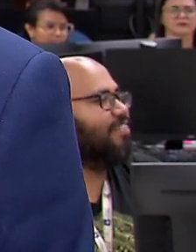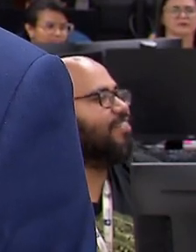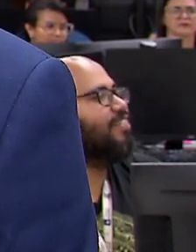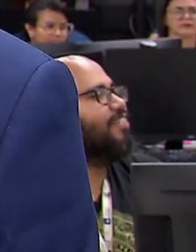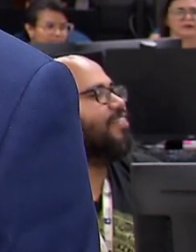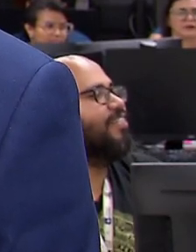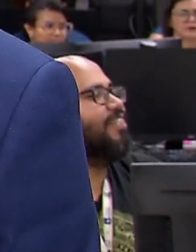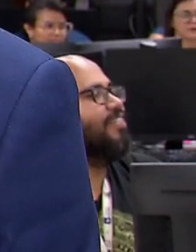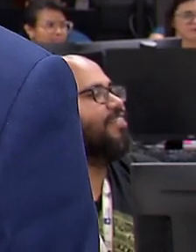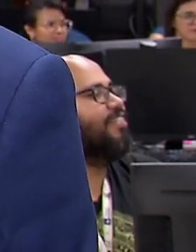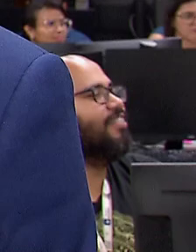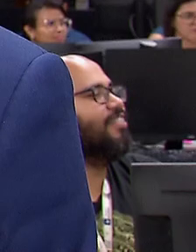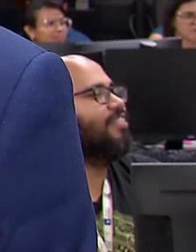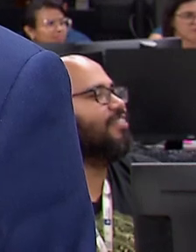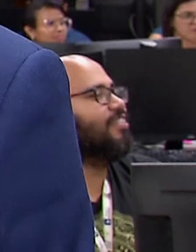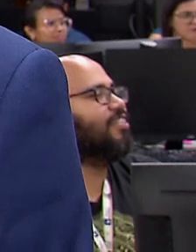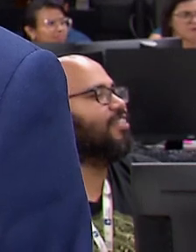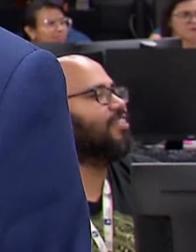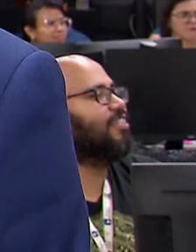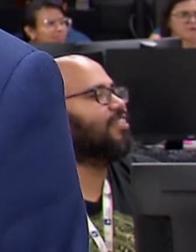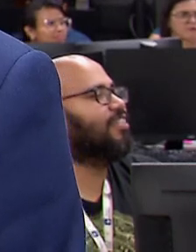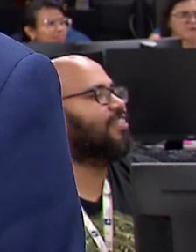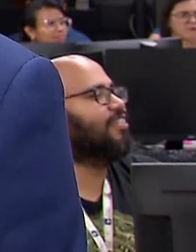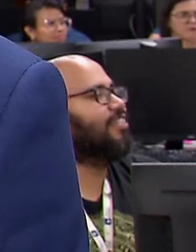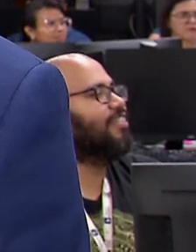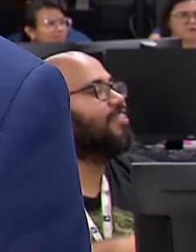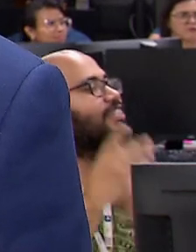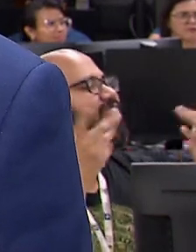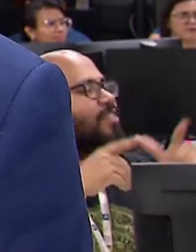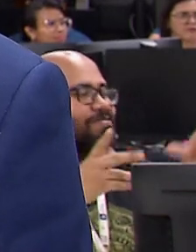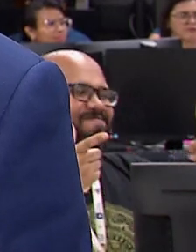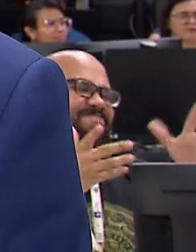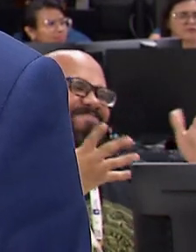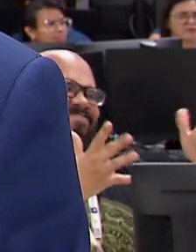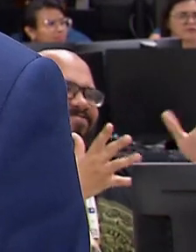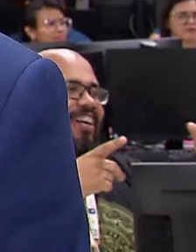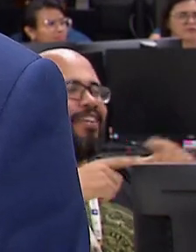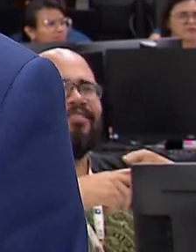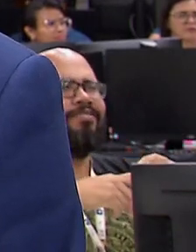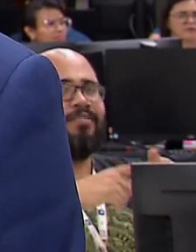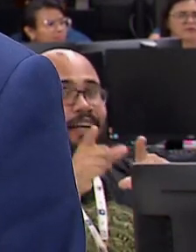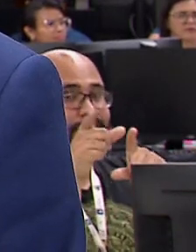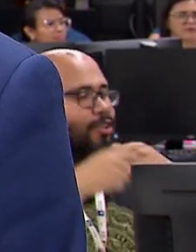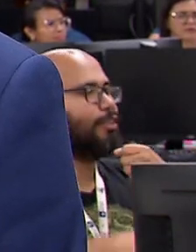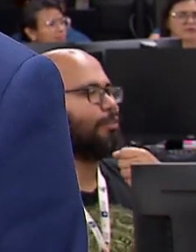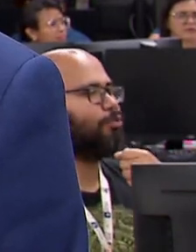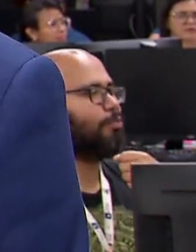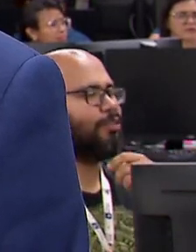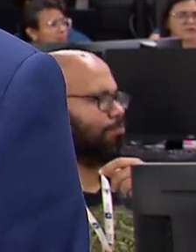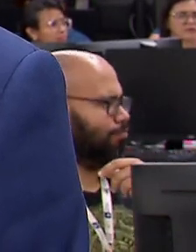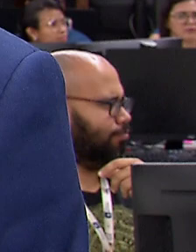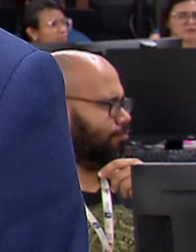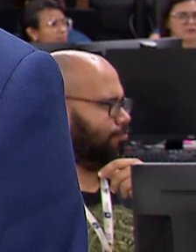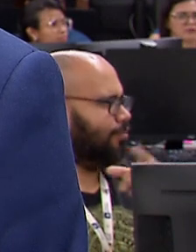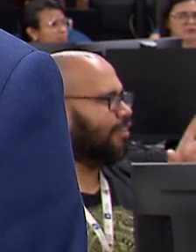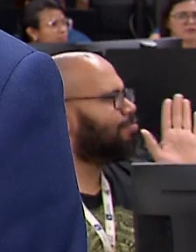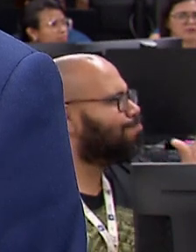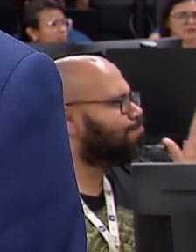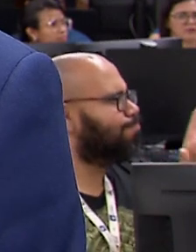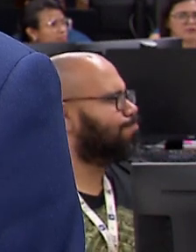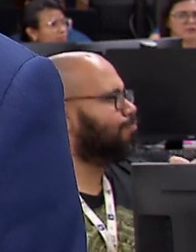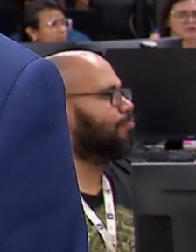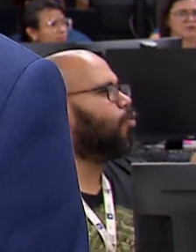conseguiram converter a deficiência auditiva em uma aptidão especial para fazer esse trabalho de digitalização. E